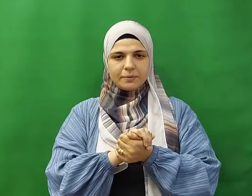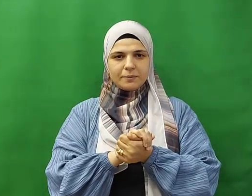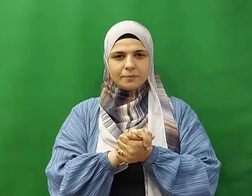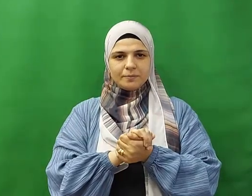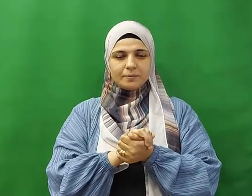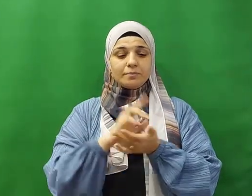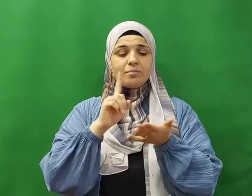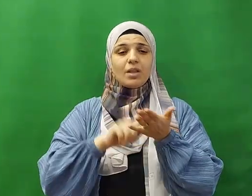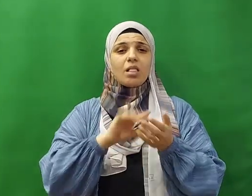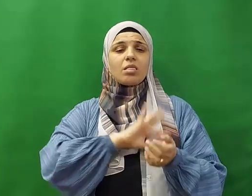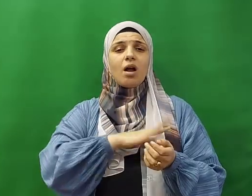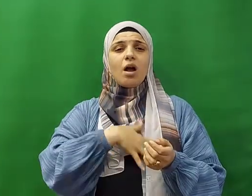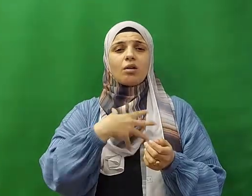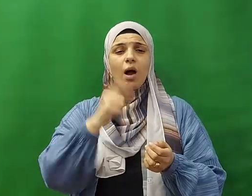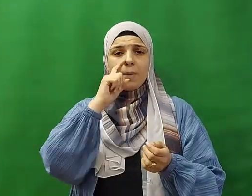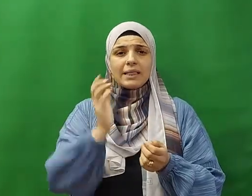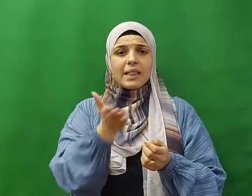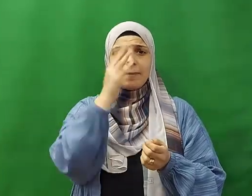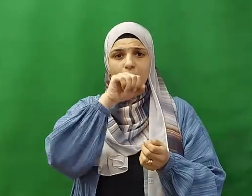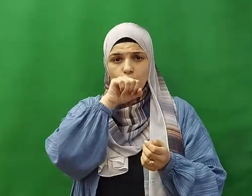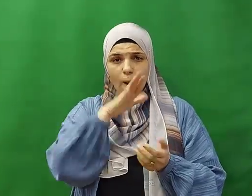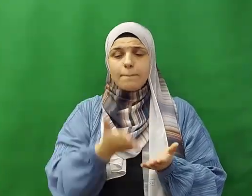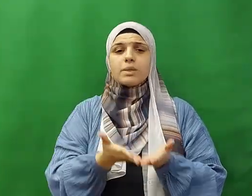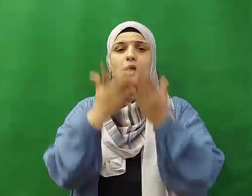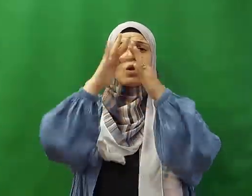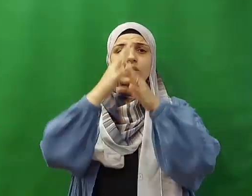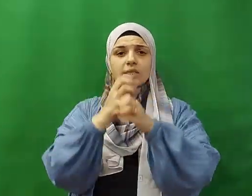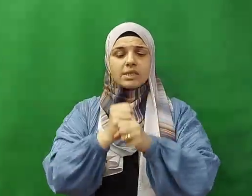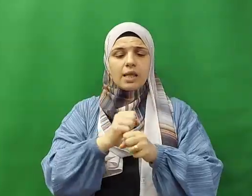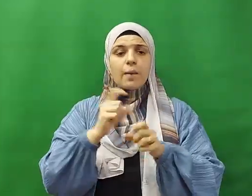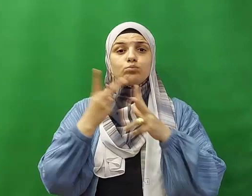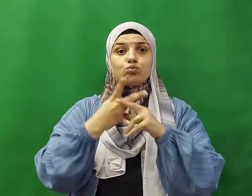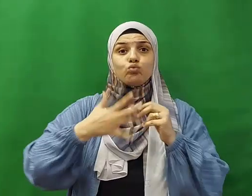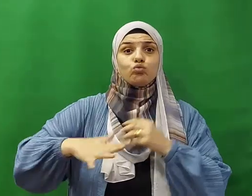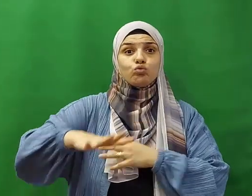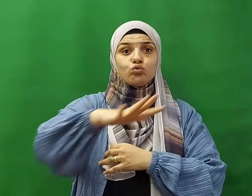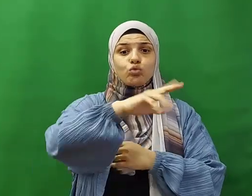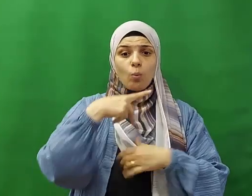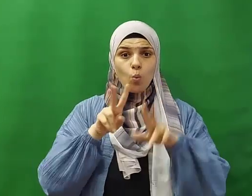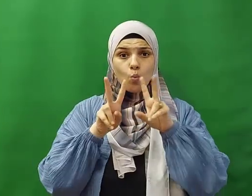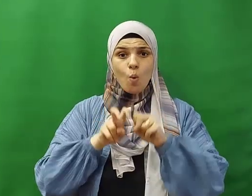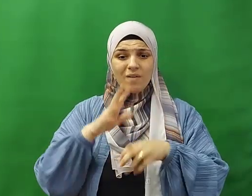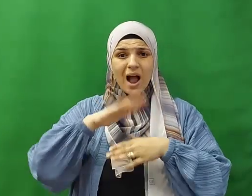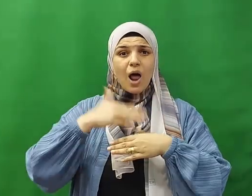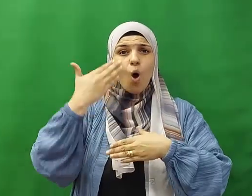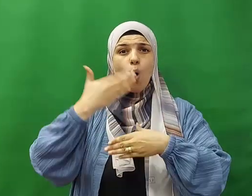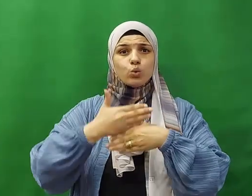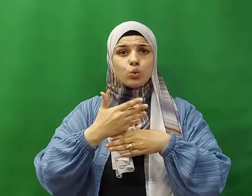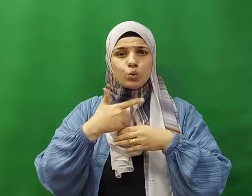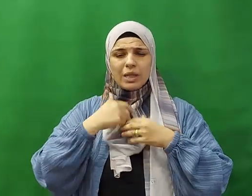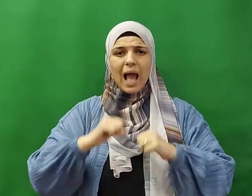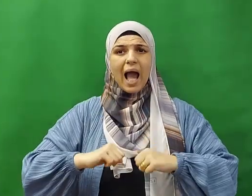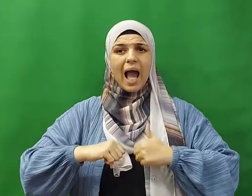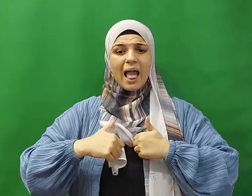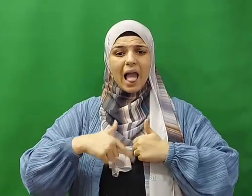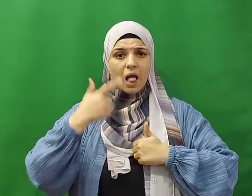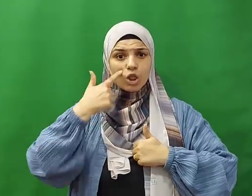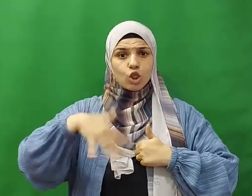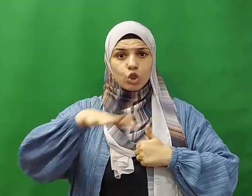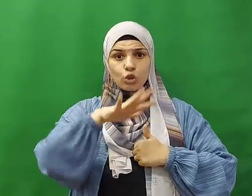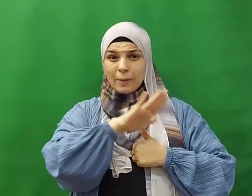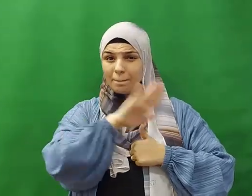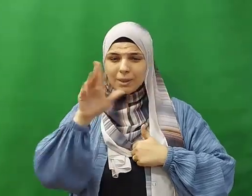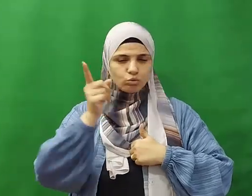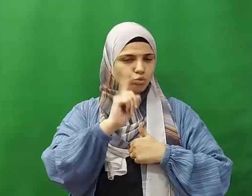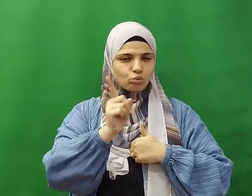وصحبه أجمعين. إن رحمة نبينا صلى الله عليه وسلم بأمته لم تقف عند حدود الحياة